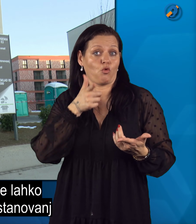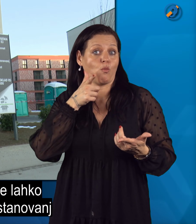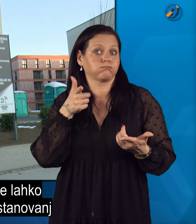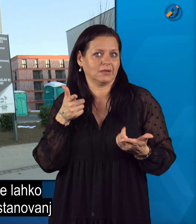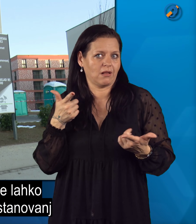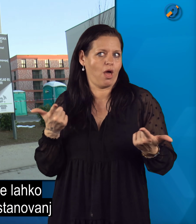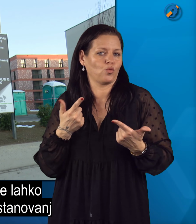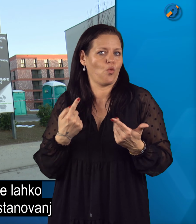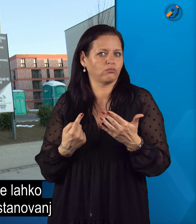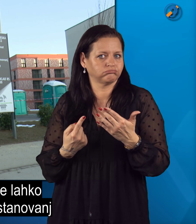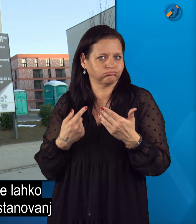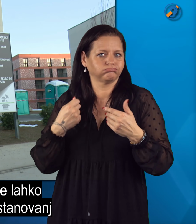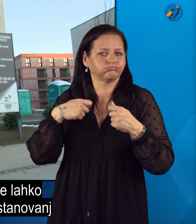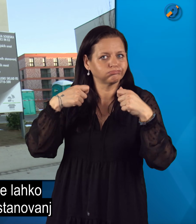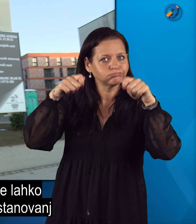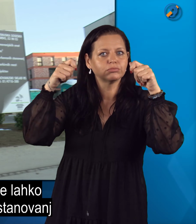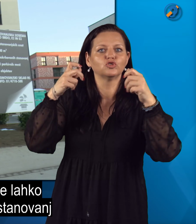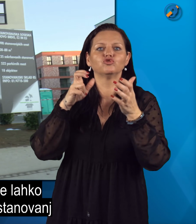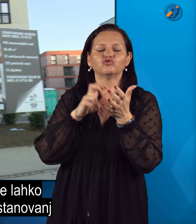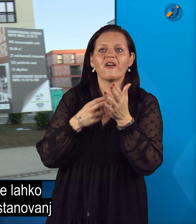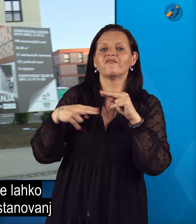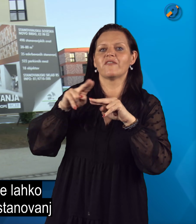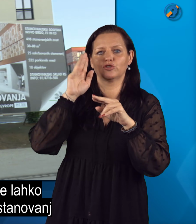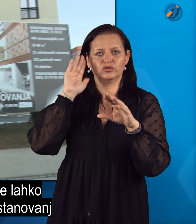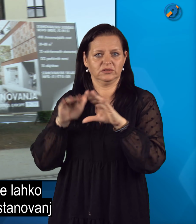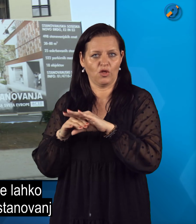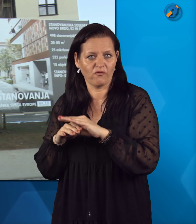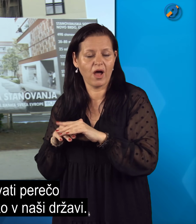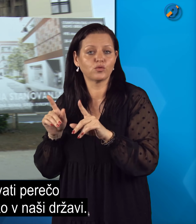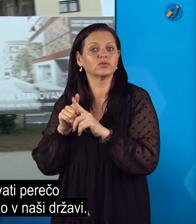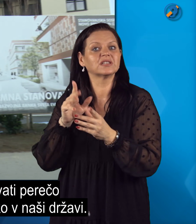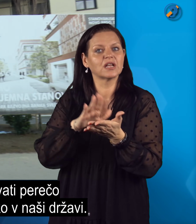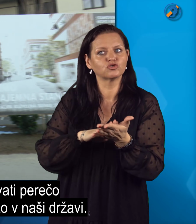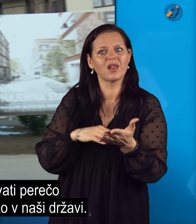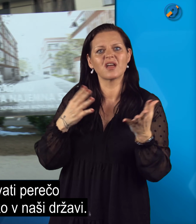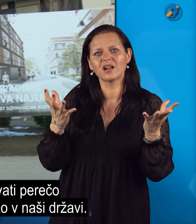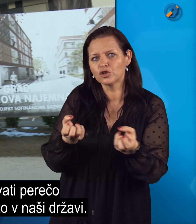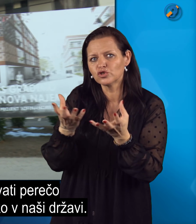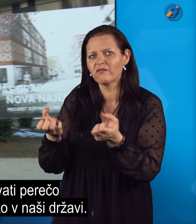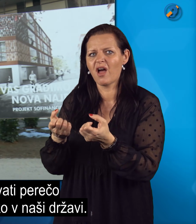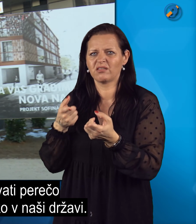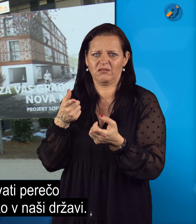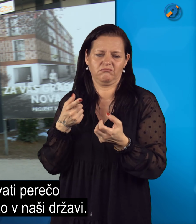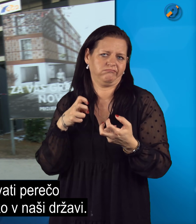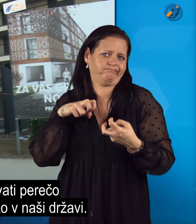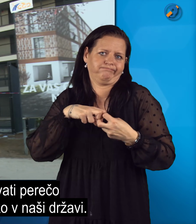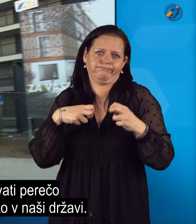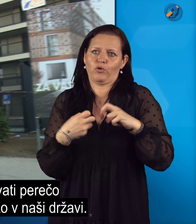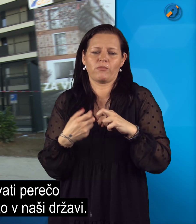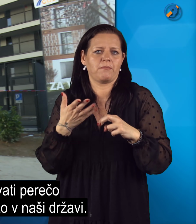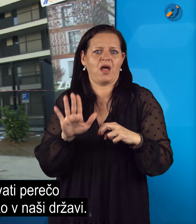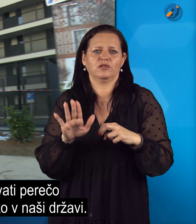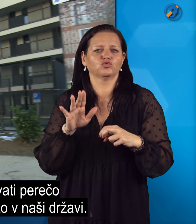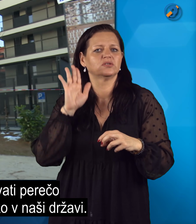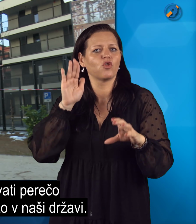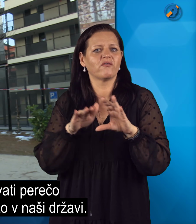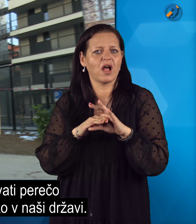Le tako bi se lahko zgradilo več stanovanj in začelo reševati perečo stanovanjsko politiko v naši državi.